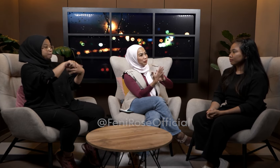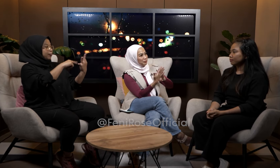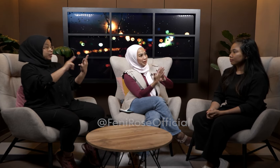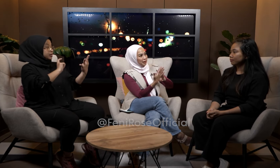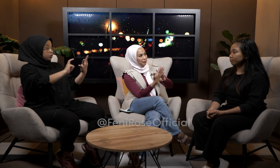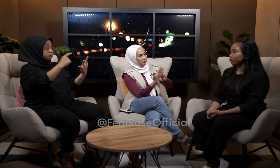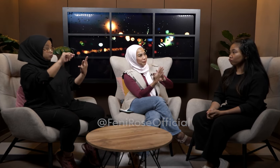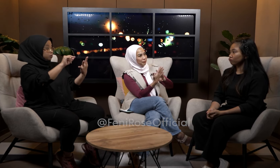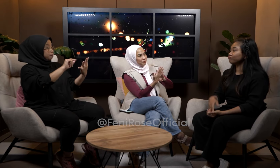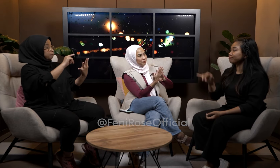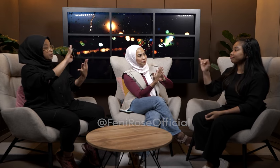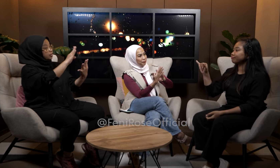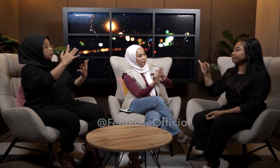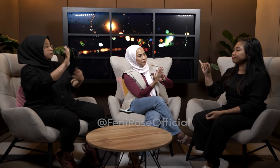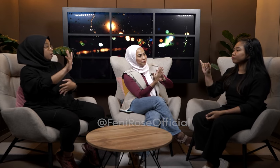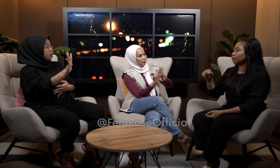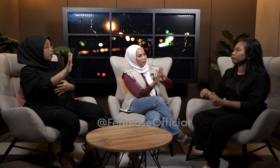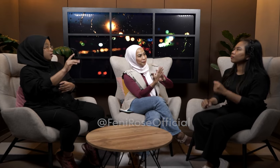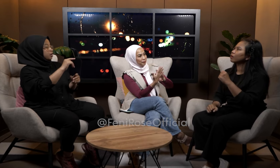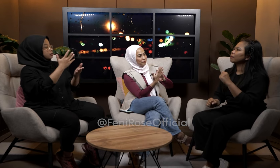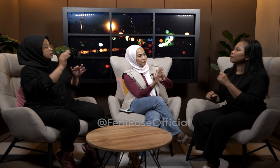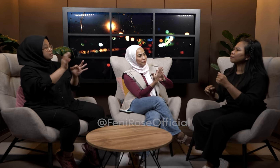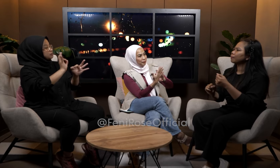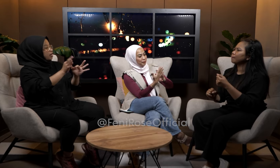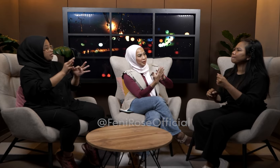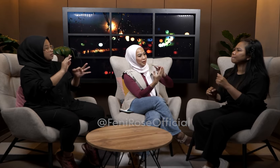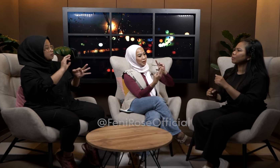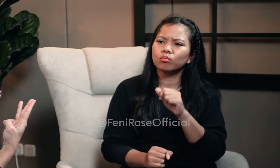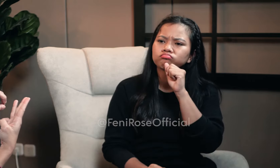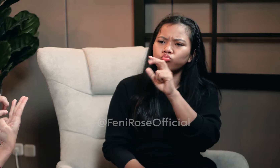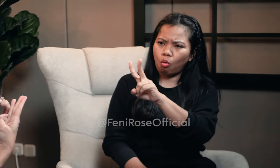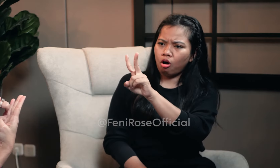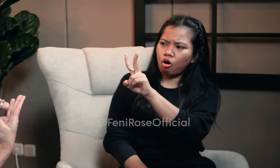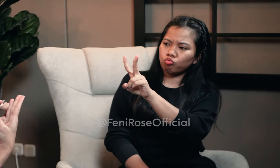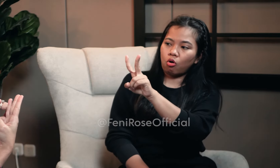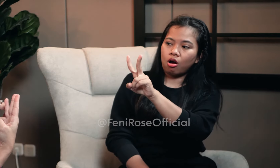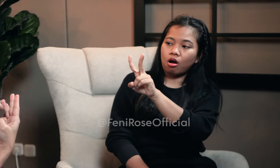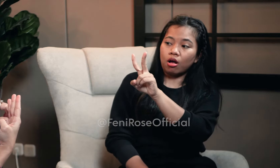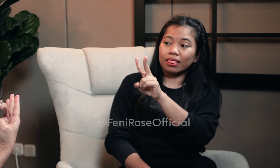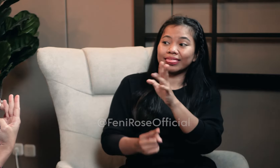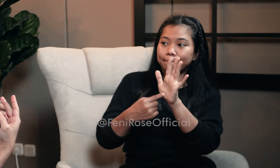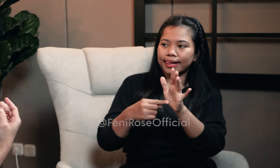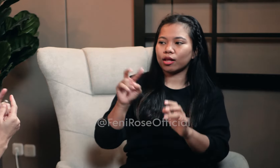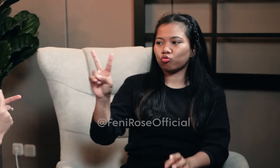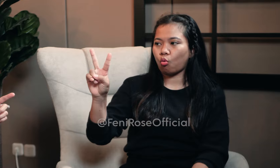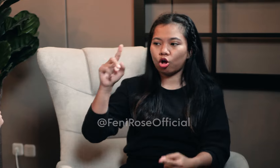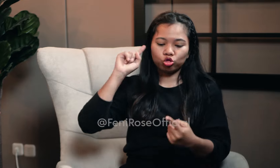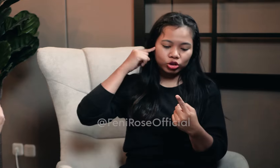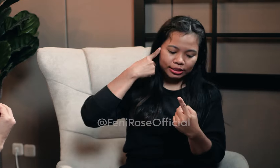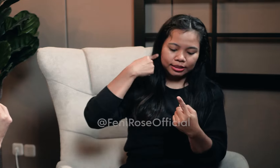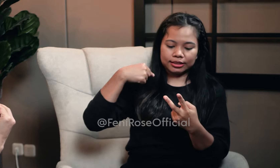lima calon betul empat atau lima yang terjemah sebetulnya dua orang Oh PJ yang tampil